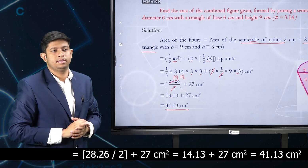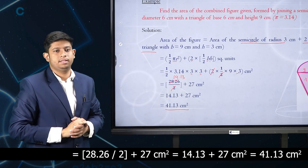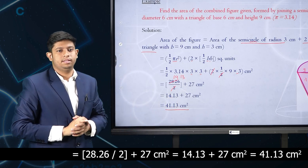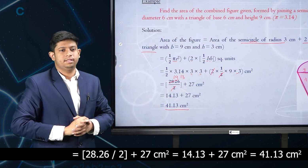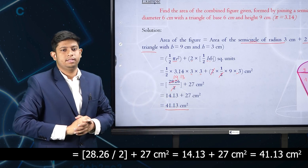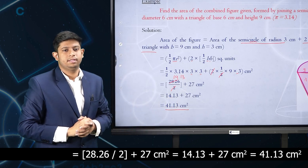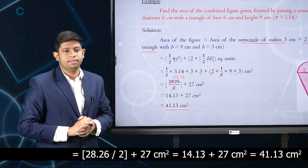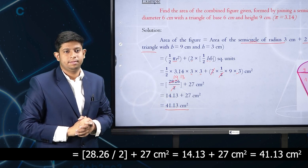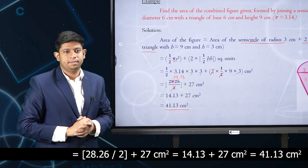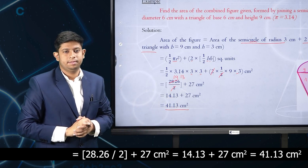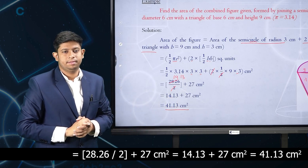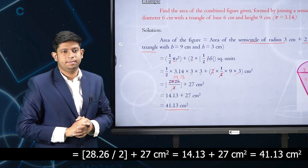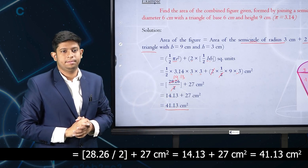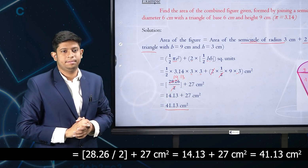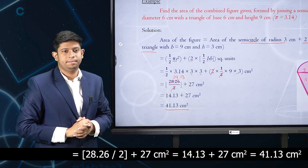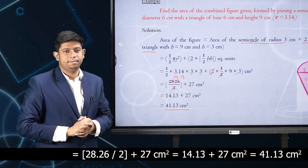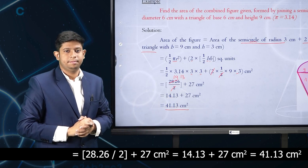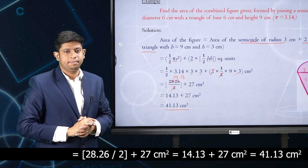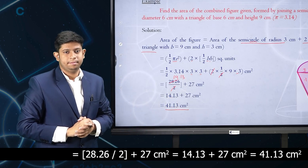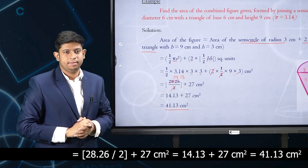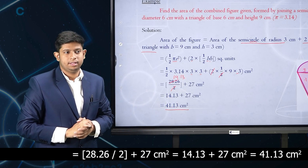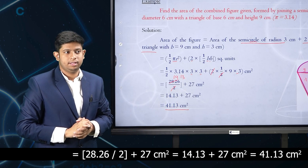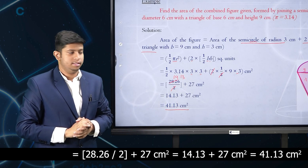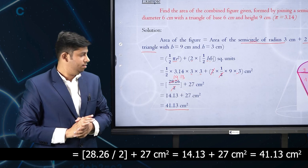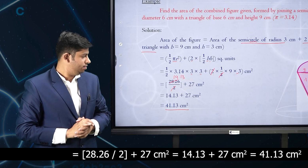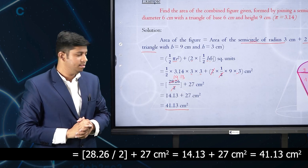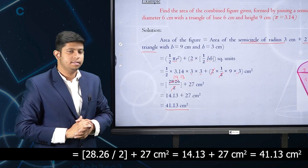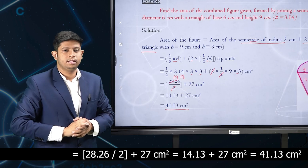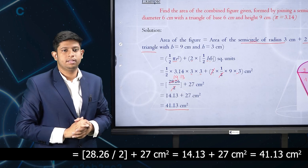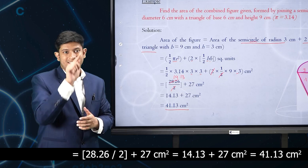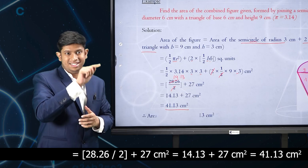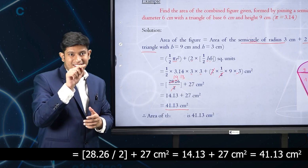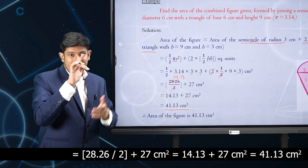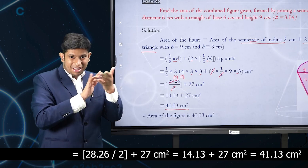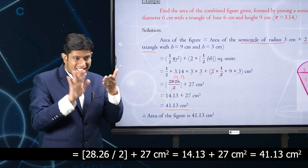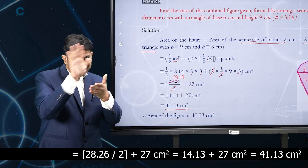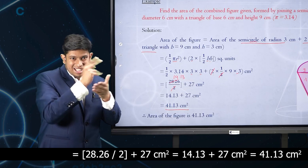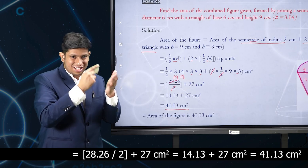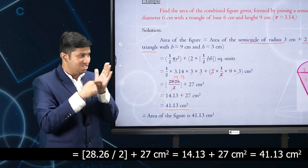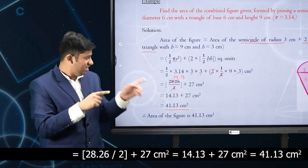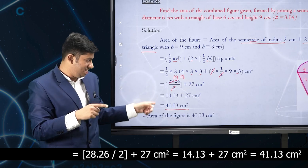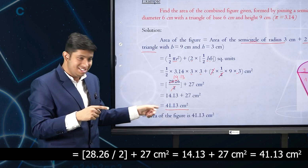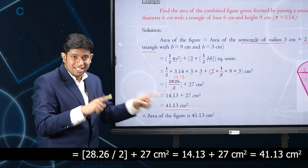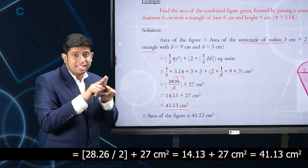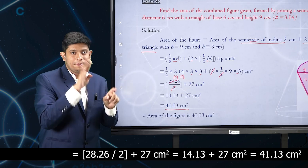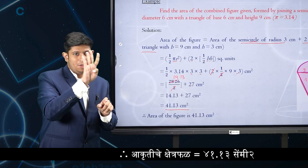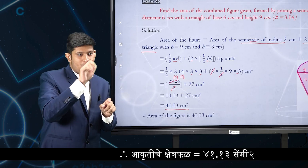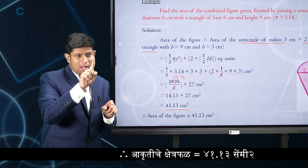14.13 plus 27 centimeter square equals to 41.13 centimeter square.